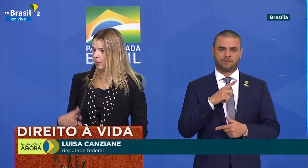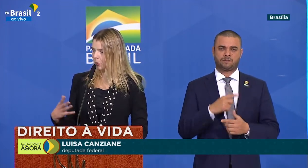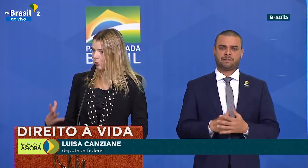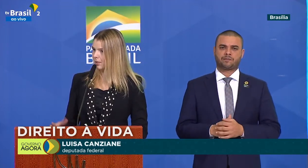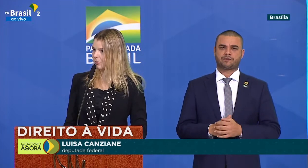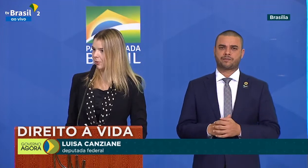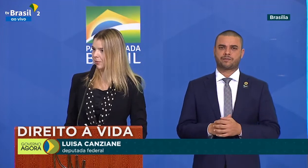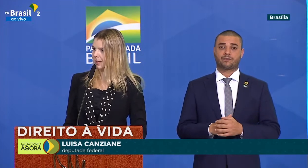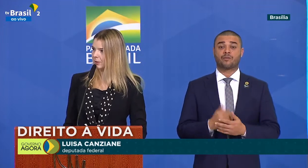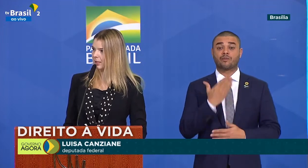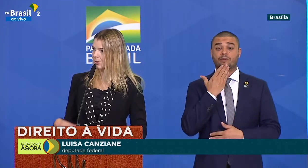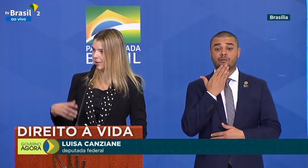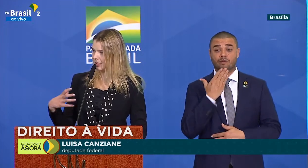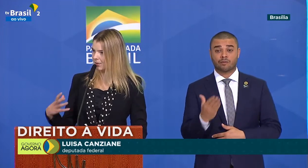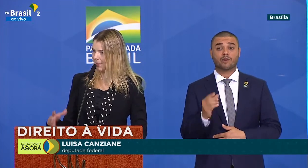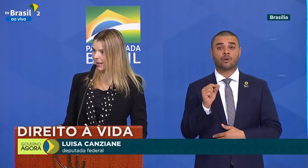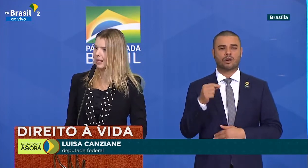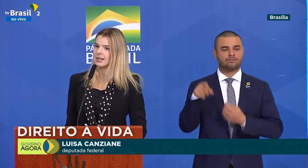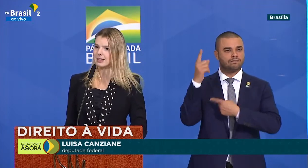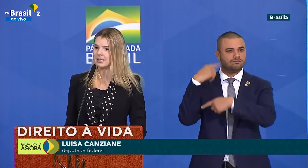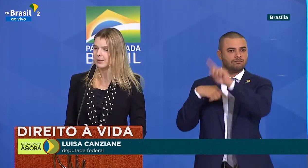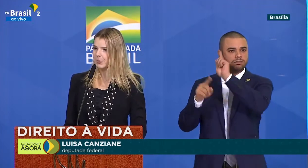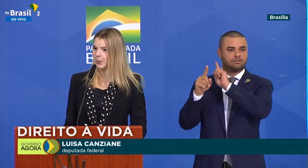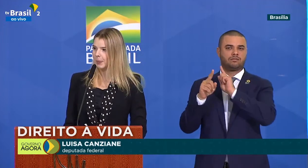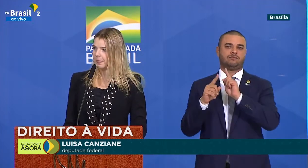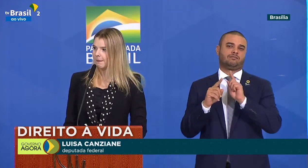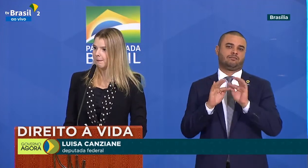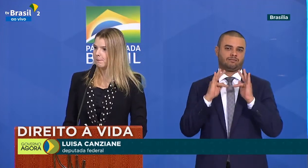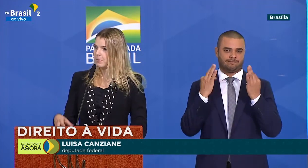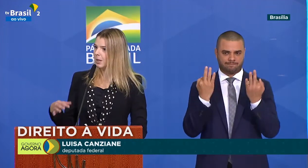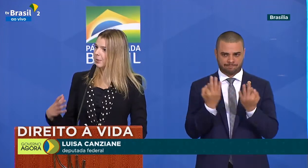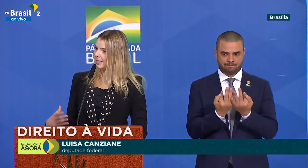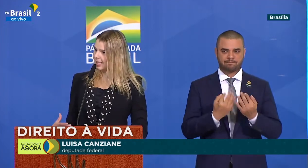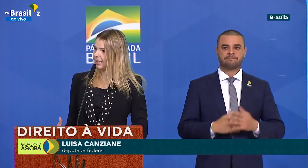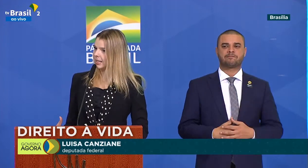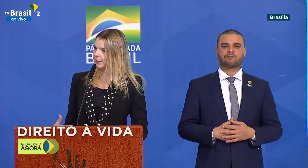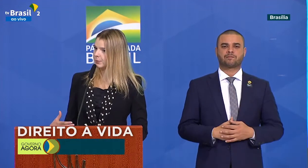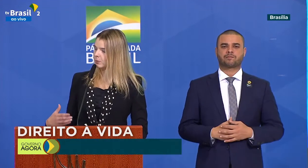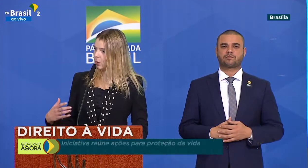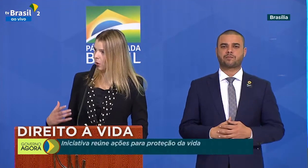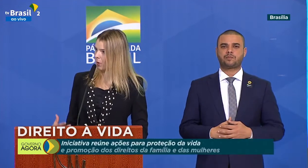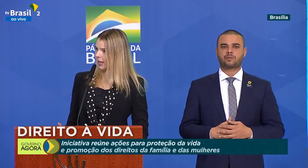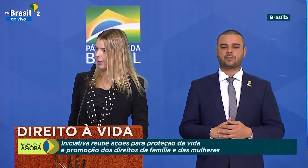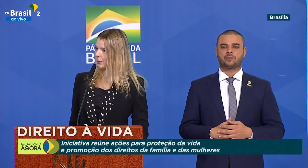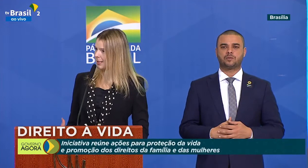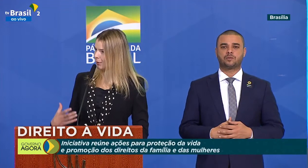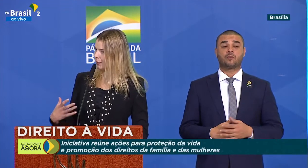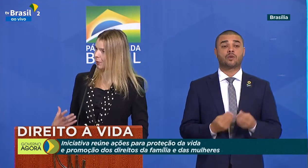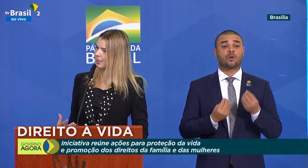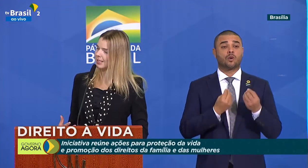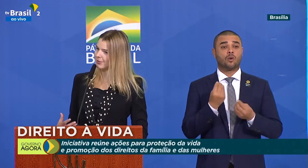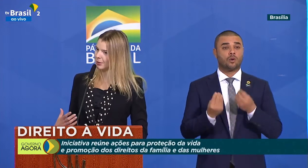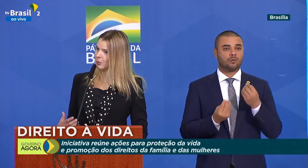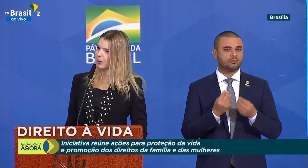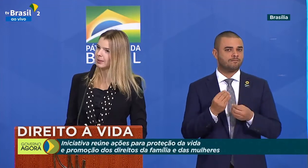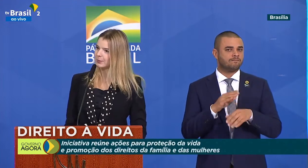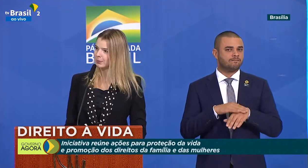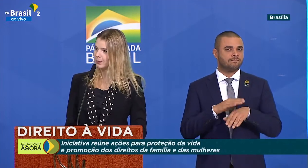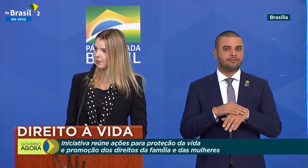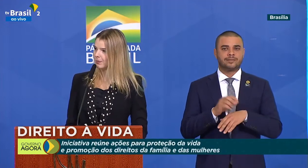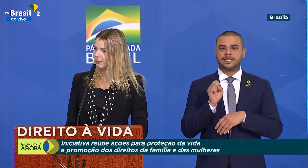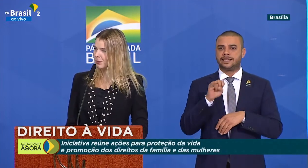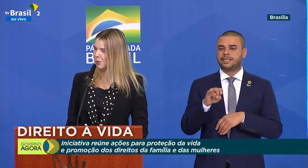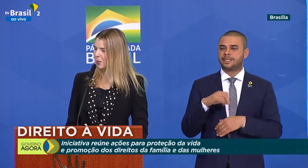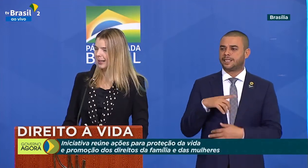em prol do desenvolvimento das nossas famílias não estaria ocorrendo se não fosse a